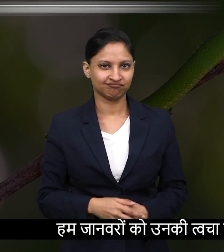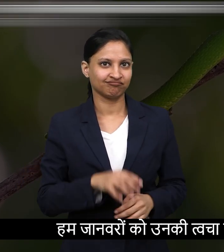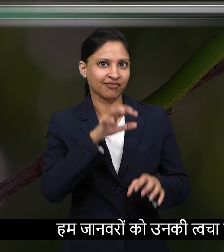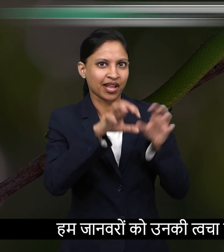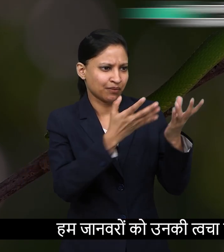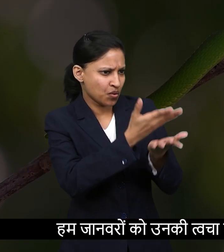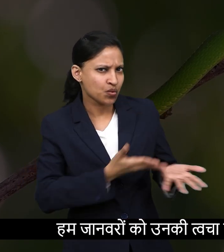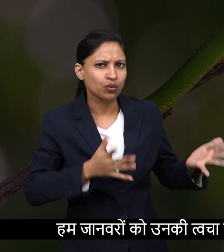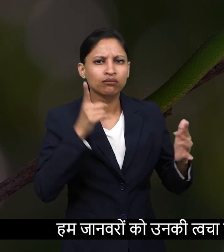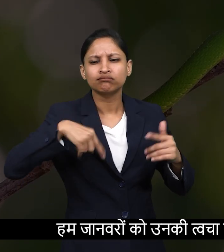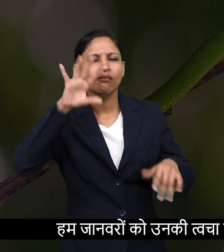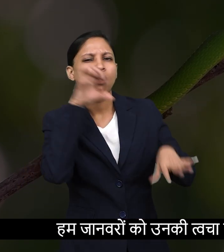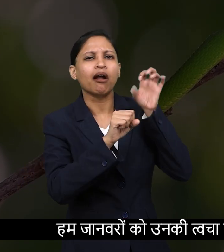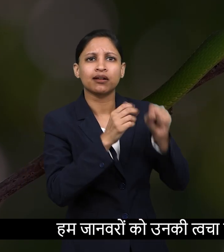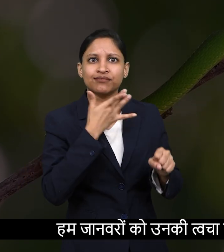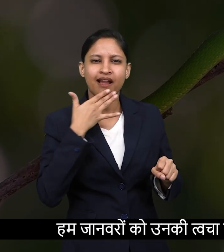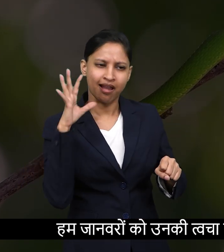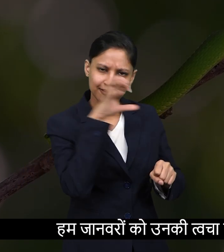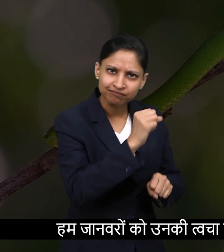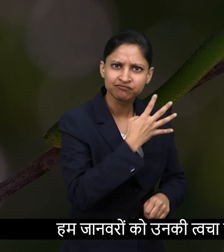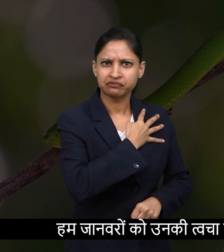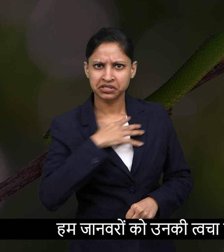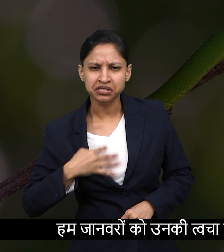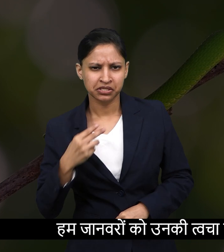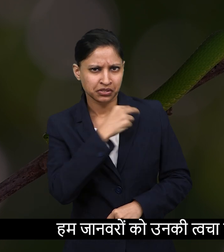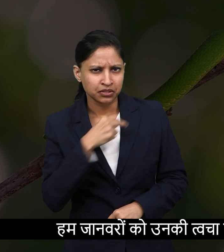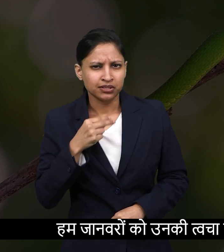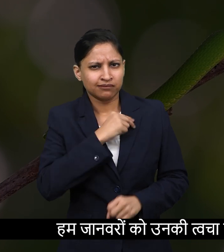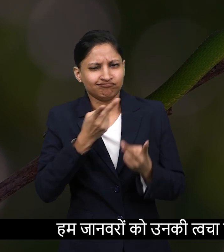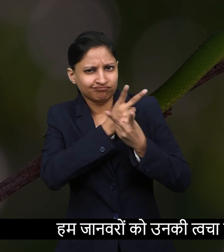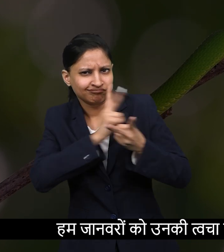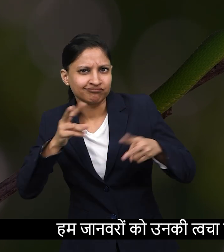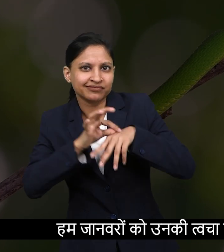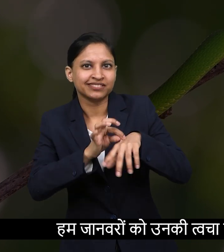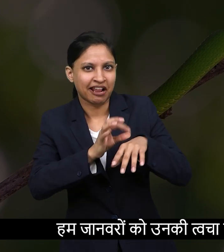हम जानवरों को उनकी त्वचा पर मौजूद बालों के रंग और पैटर्न से पहचान सकते हैं।